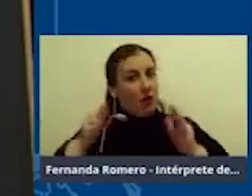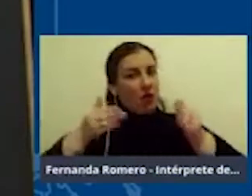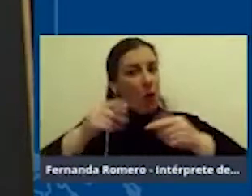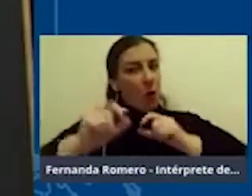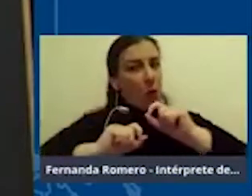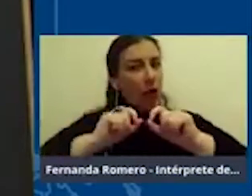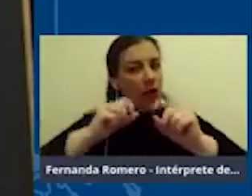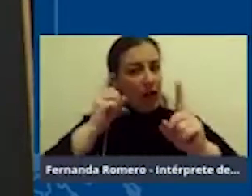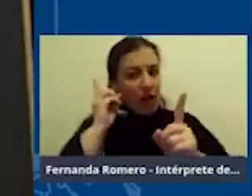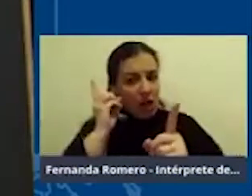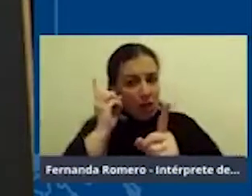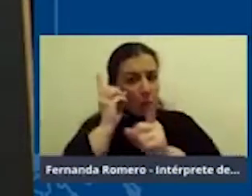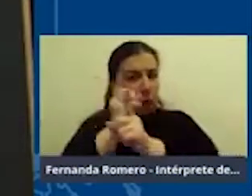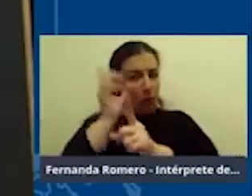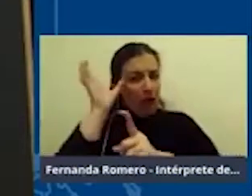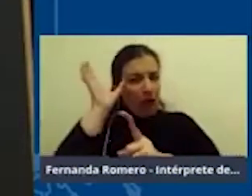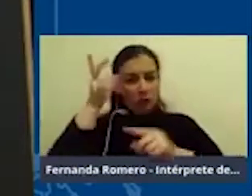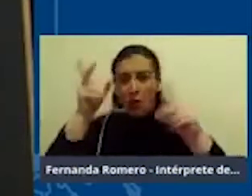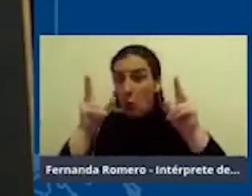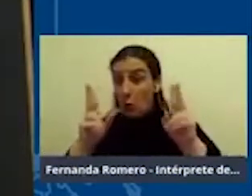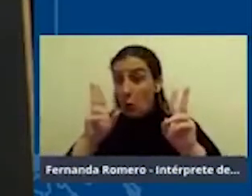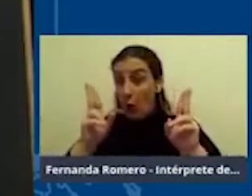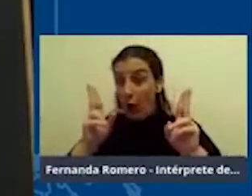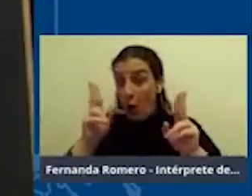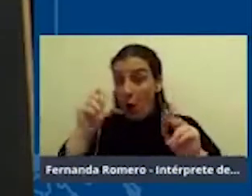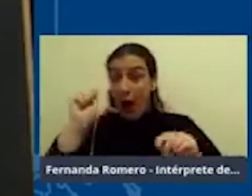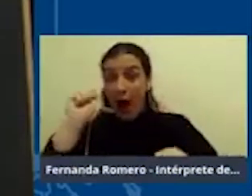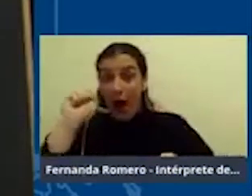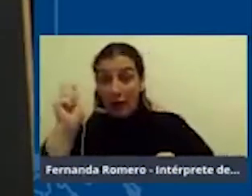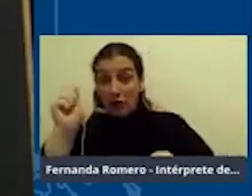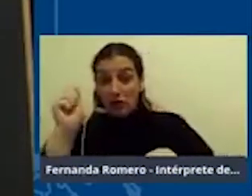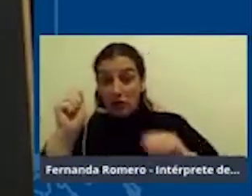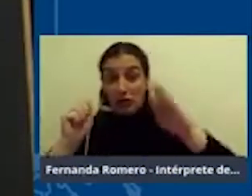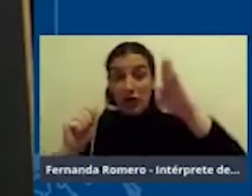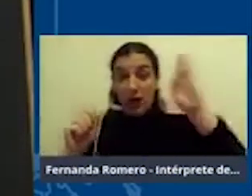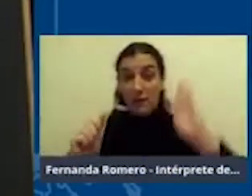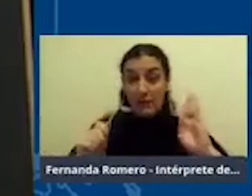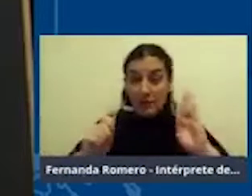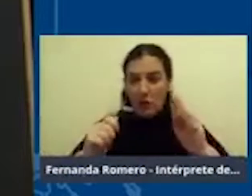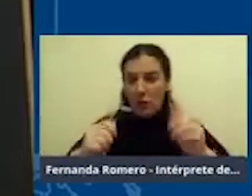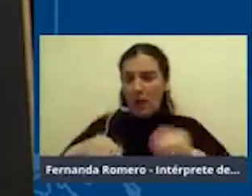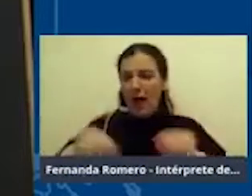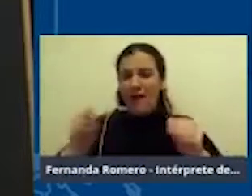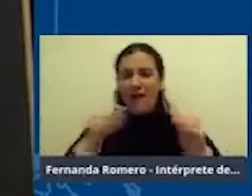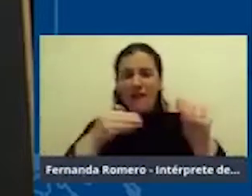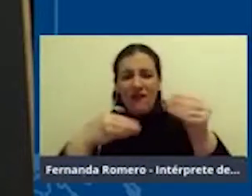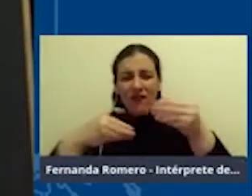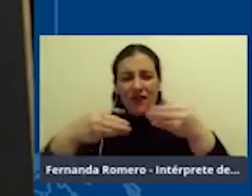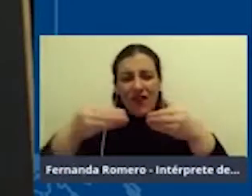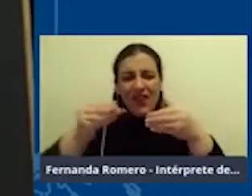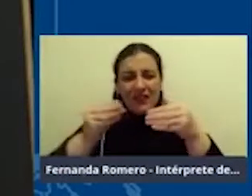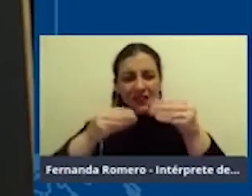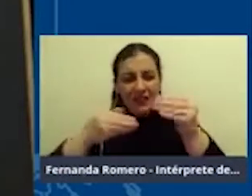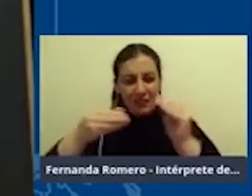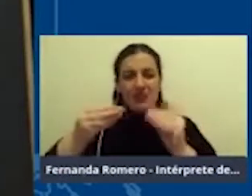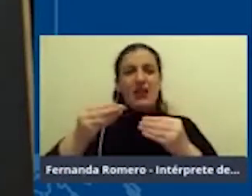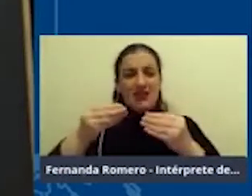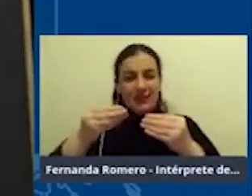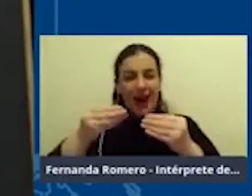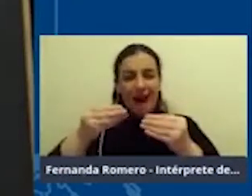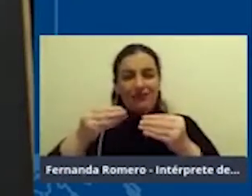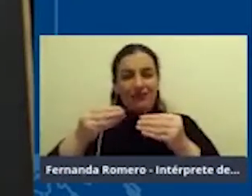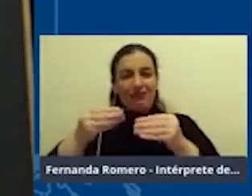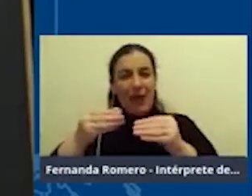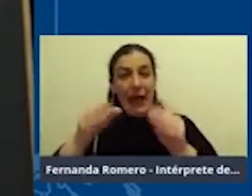encontrar soluções comuns entre a Argentina para flexibilizar o rigor das suas medidas em relação ao tempo e o